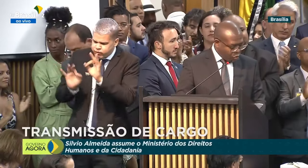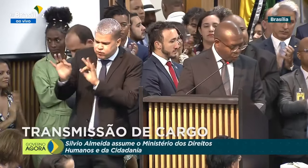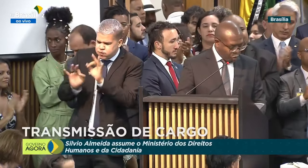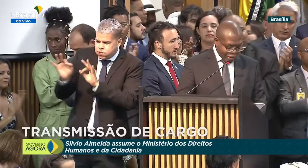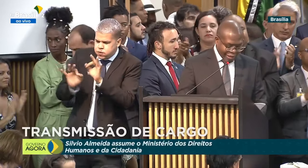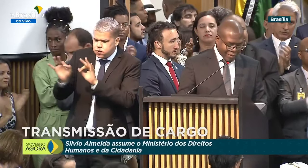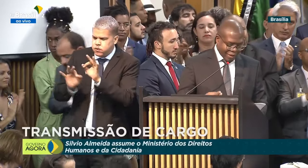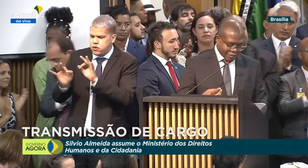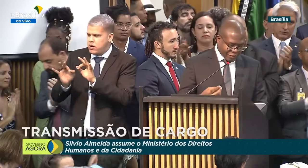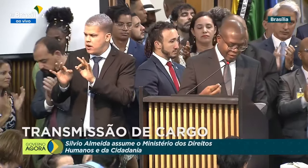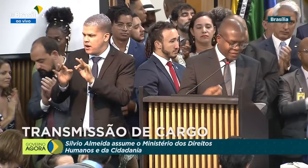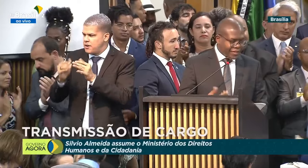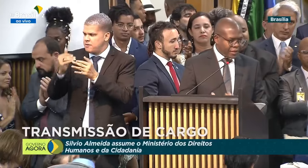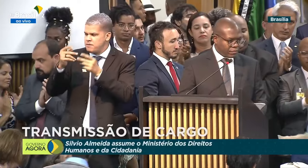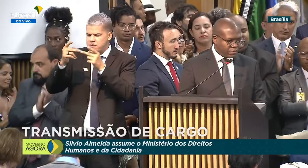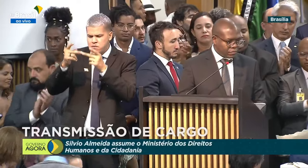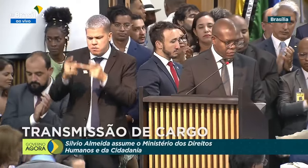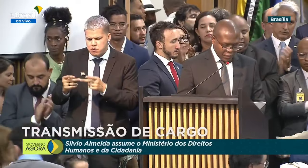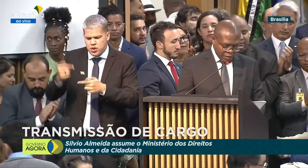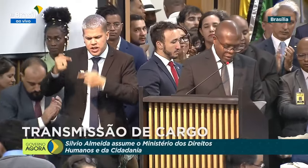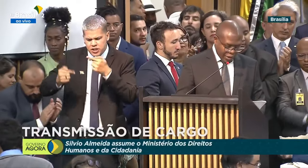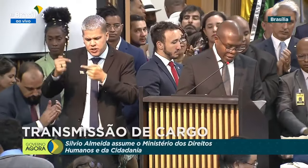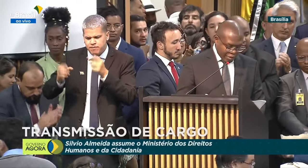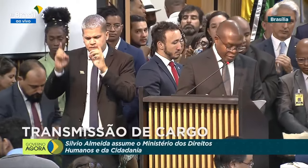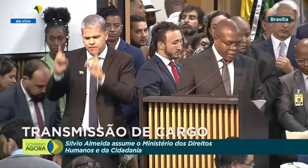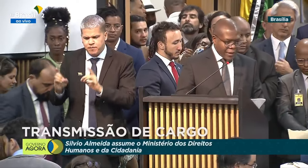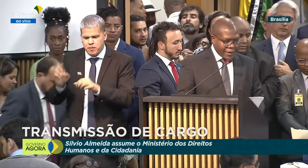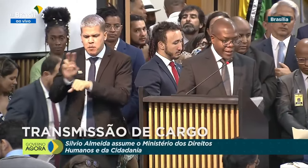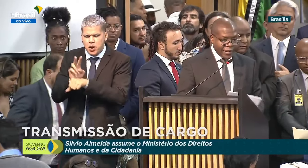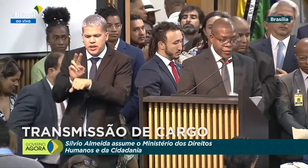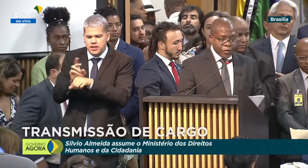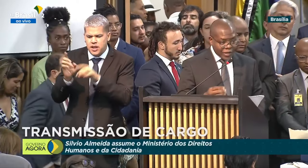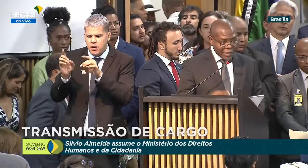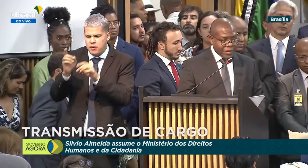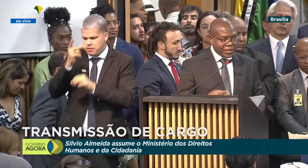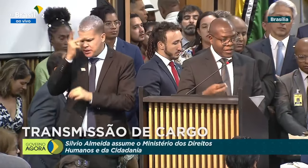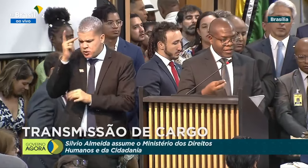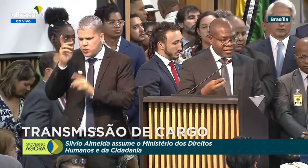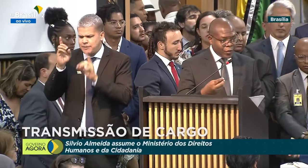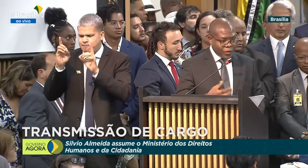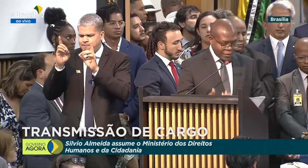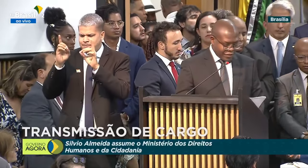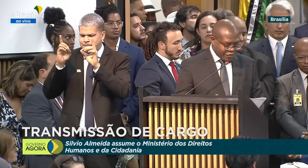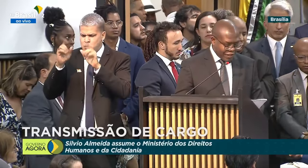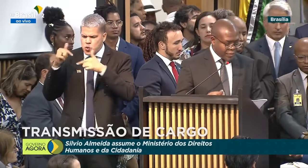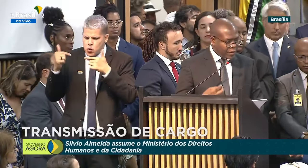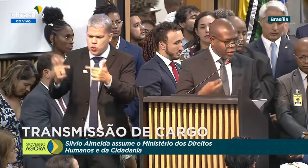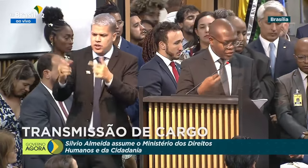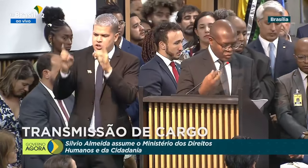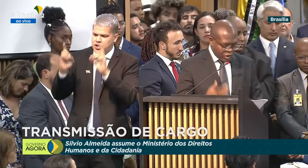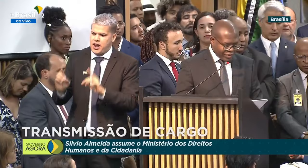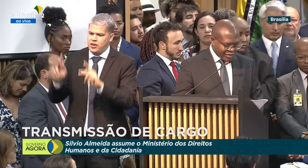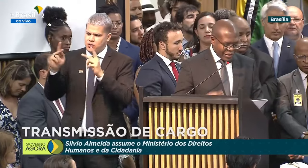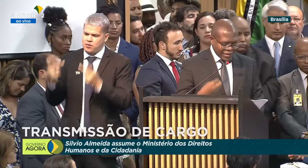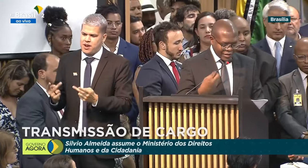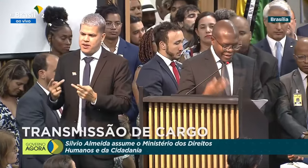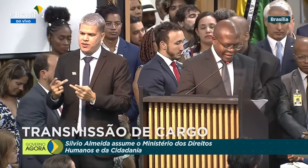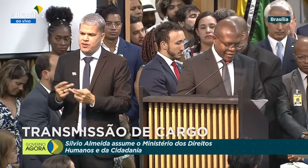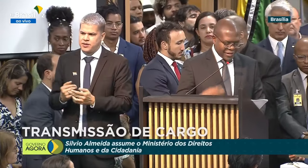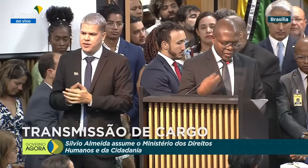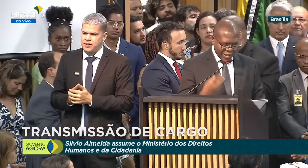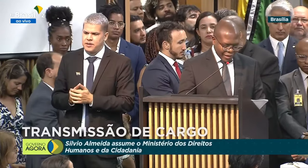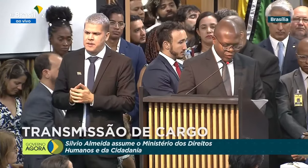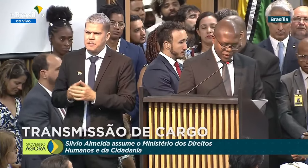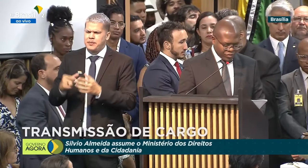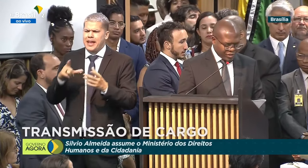além do programa em si é esse programa que é um programa que se faz de memória de dólar de sangue